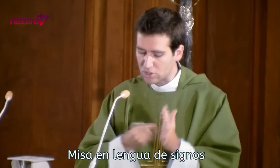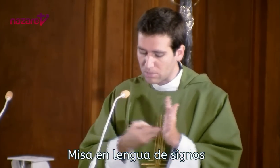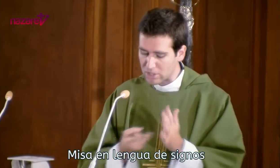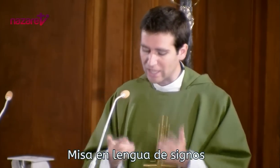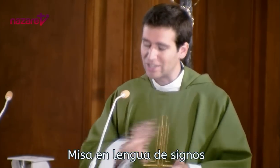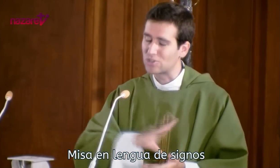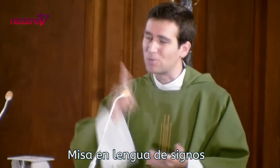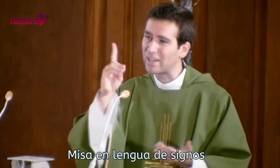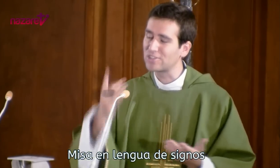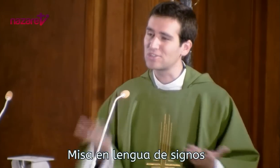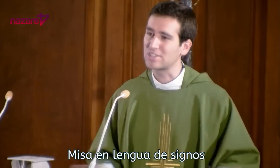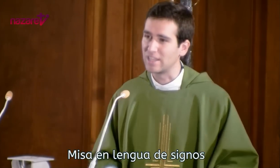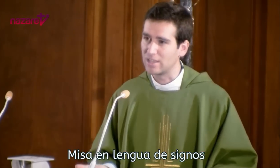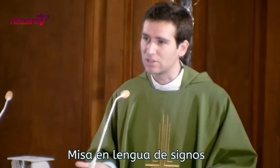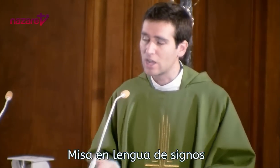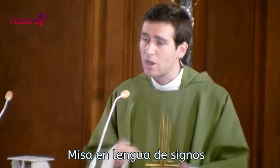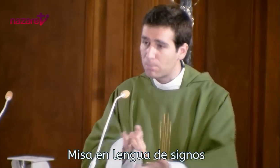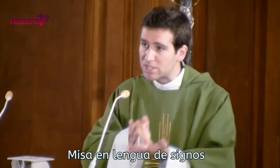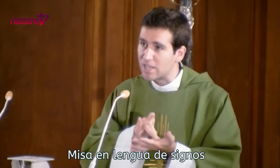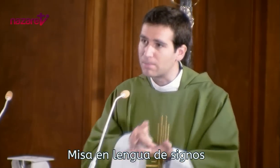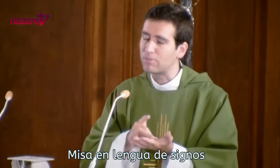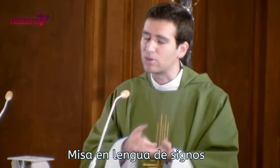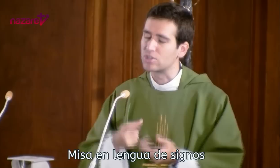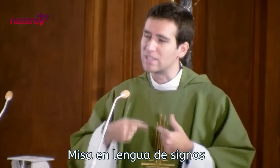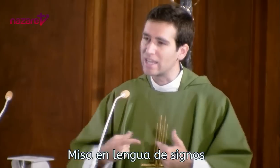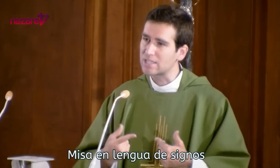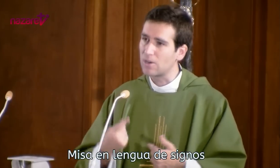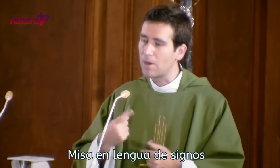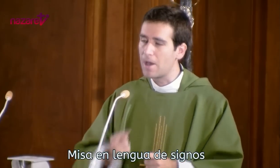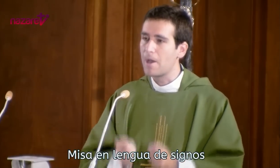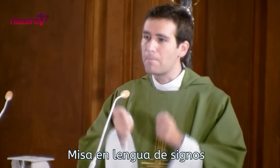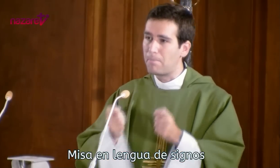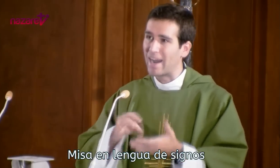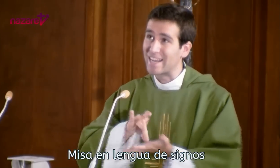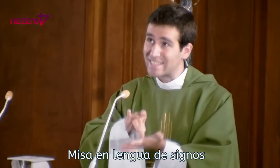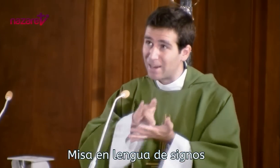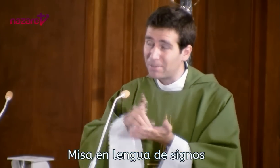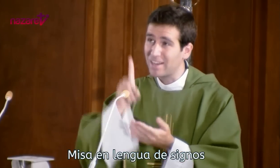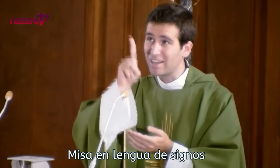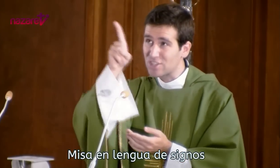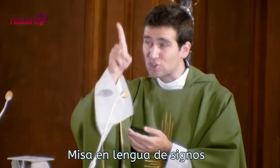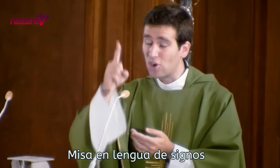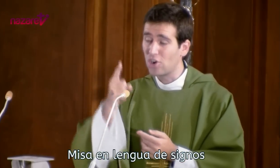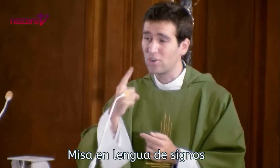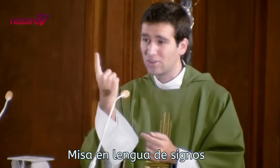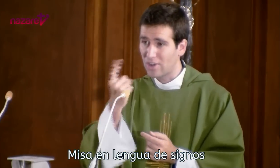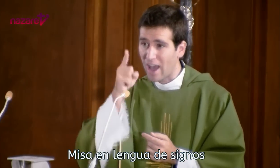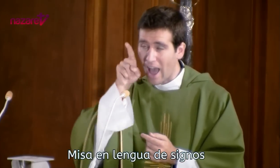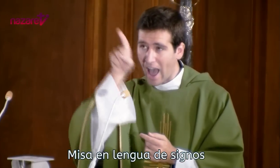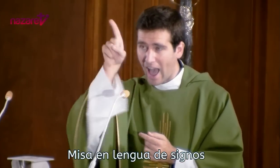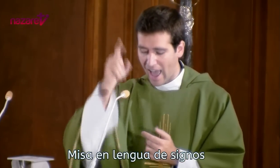somos instrumentos de Dios, pues sirvámonos de eso para servir solo a